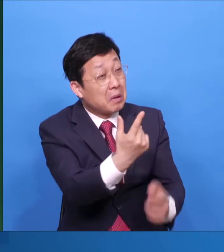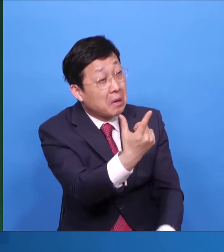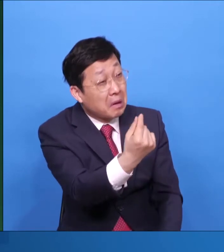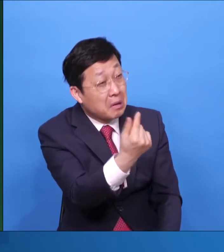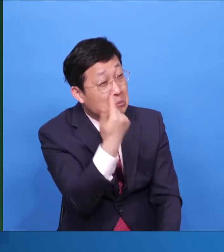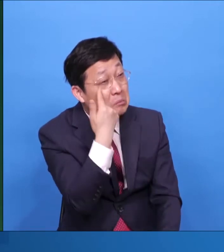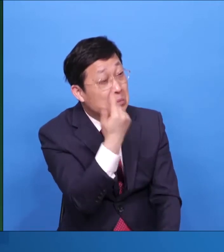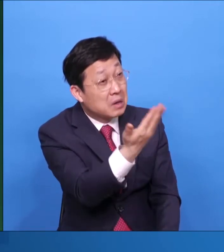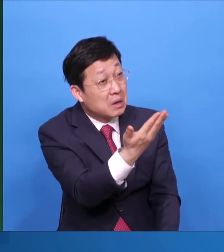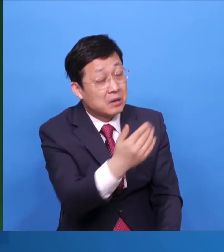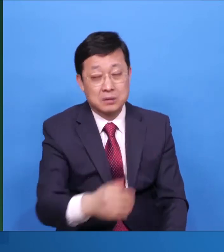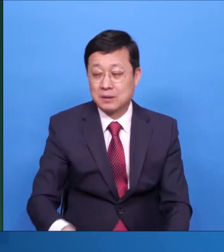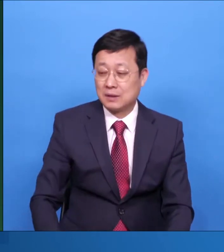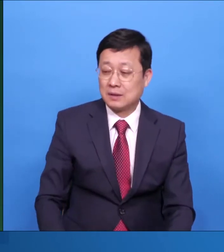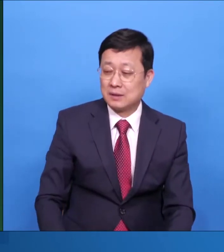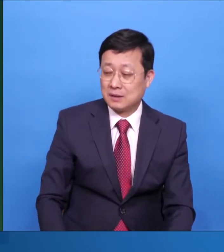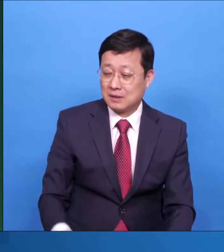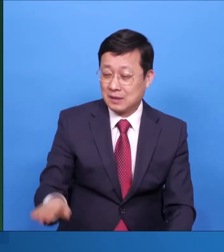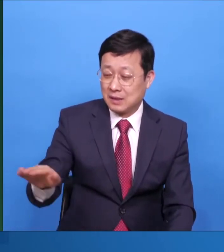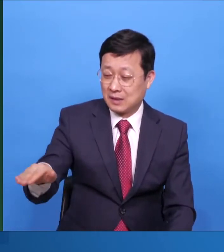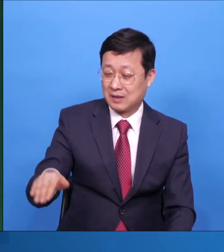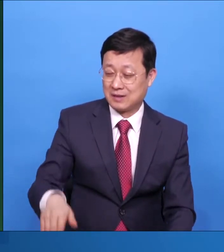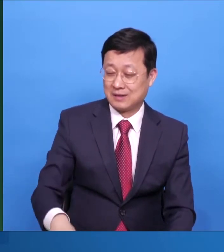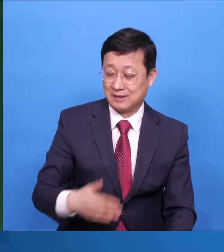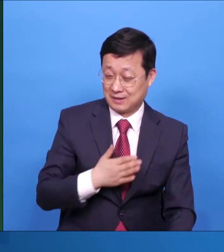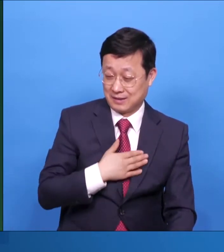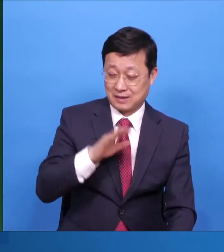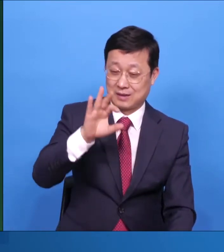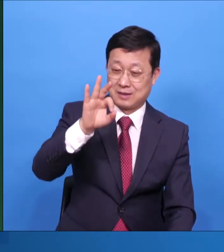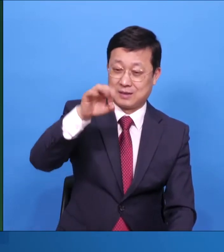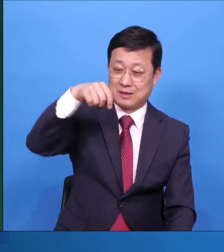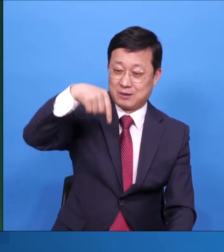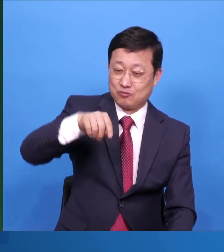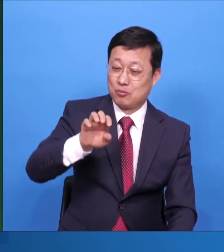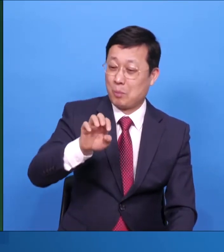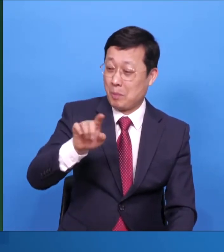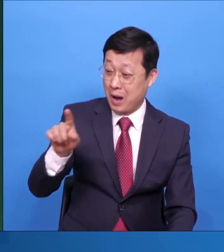es de derechas. 우파요. Me dije, ¿de derechas?